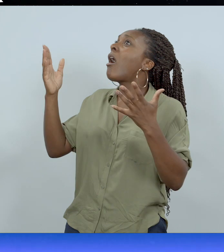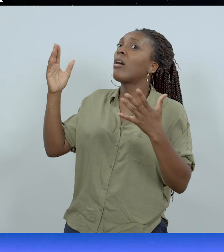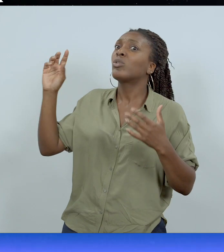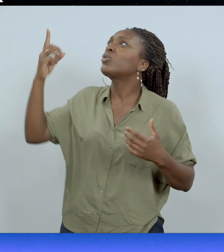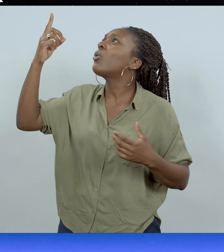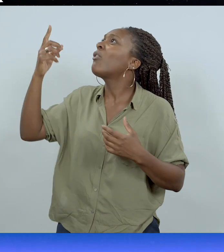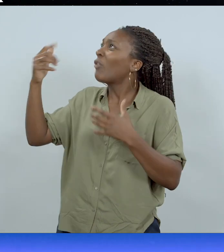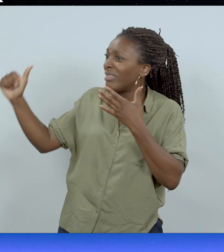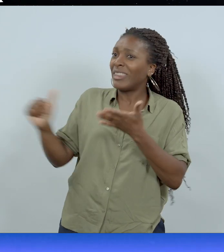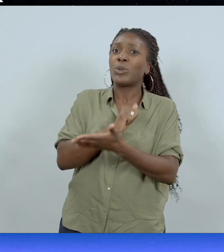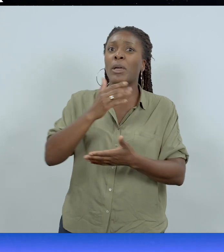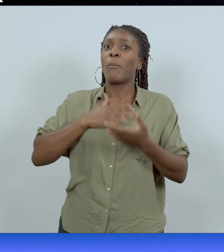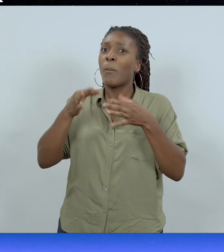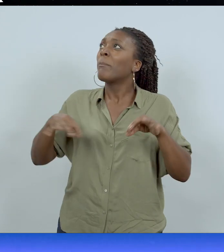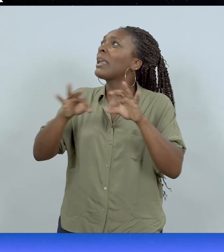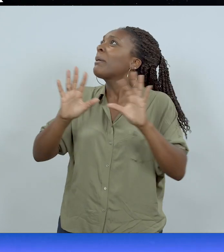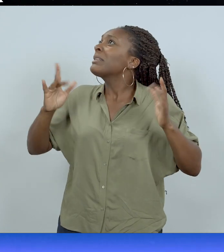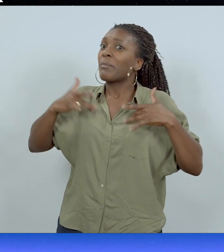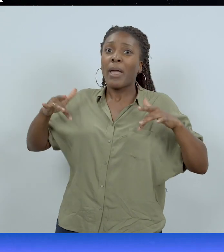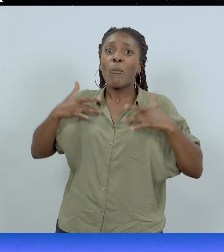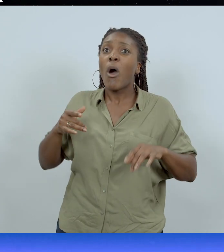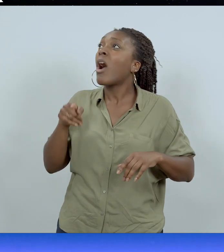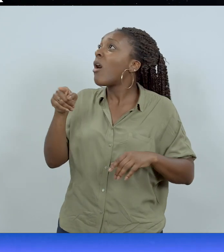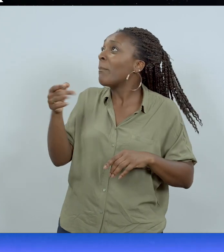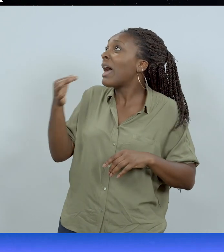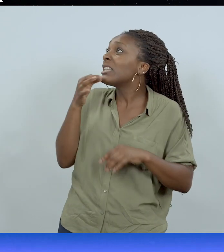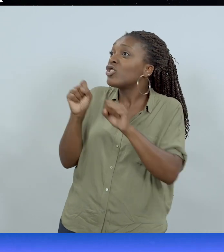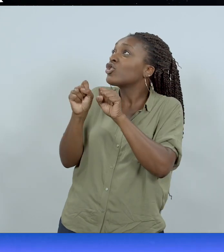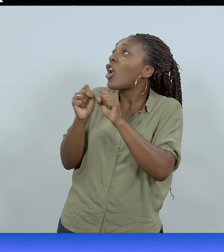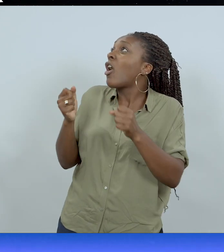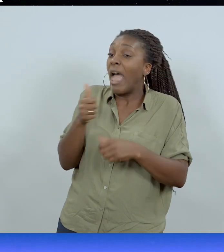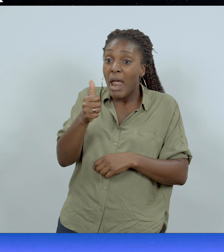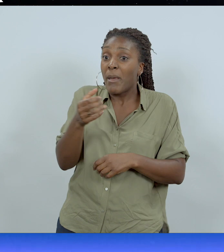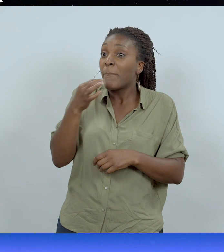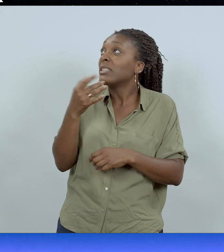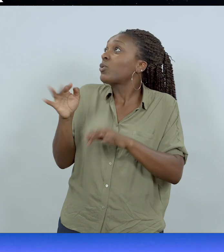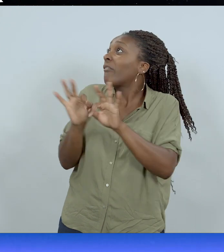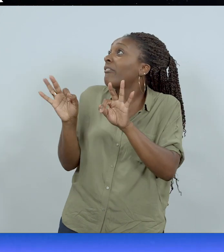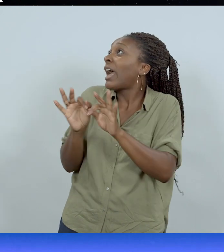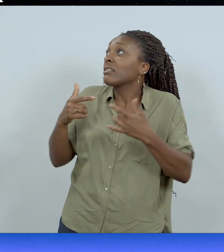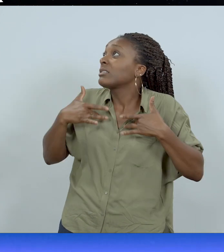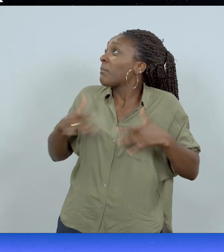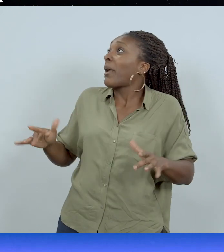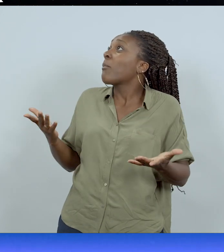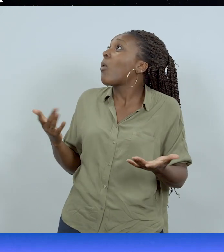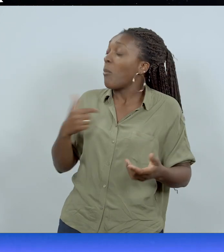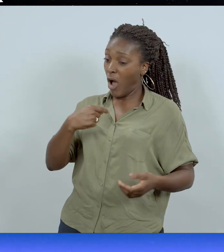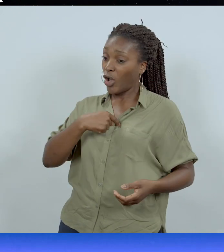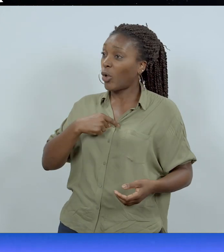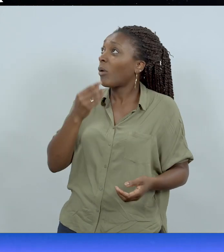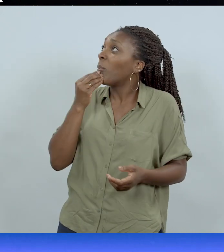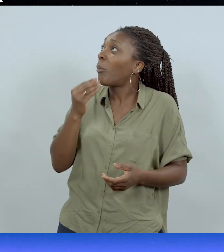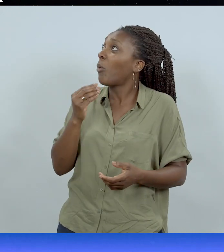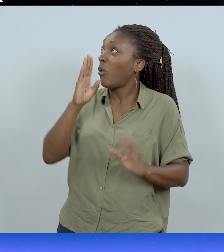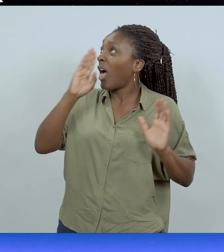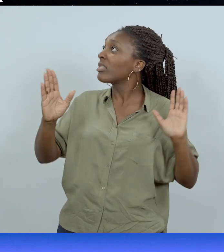détruirais-tu même une nation juste? Ne m'a-t-il pas dit qu'elle était sa sœur, et elle-même n'a-t-elle pas dit qu'il était son frère? C'est avec un cœur